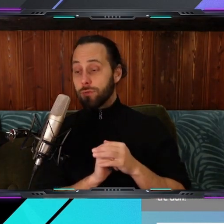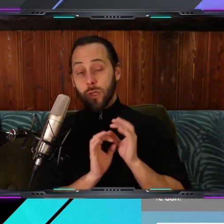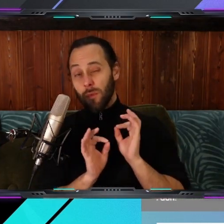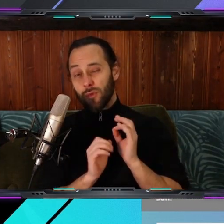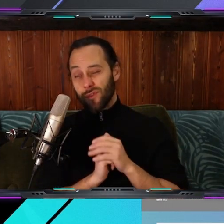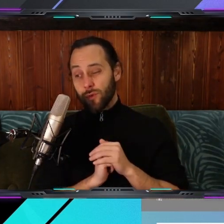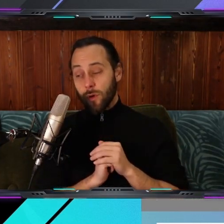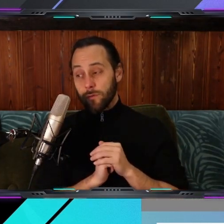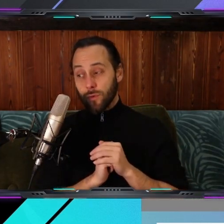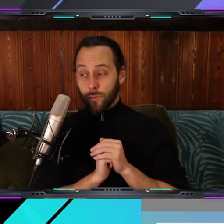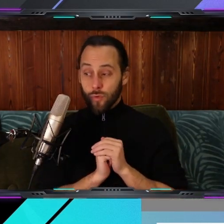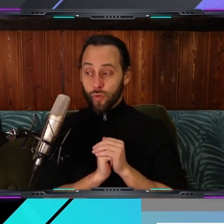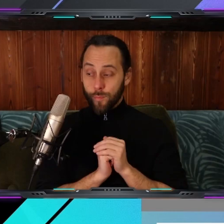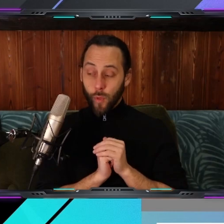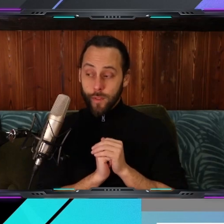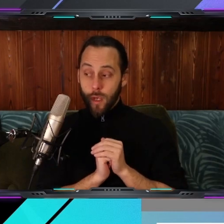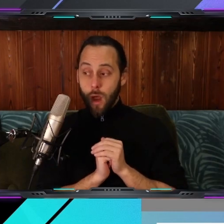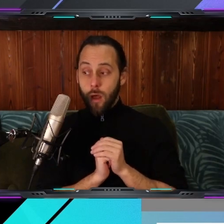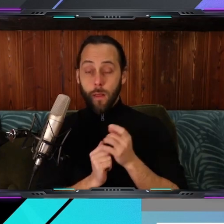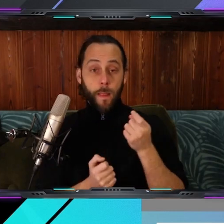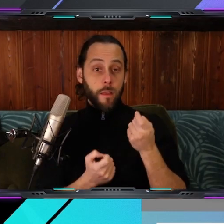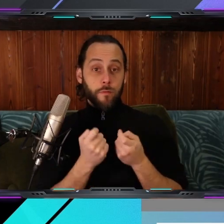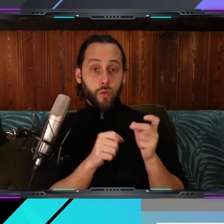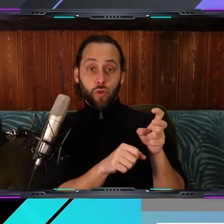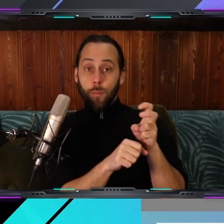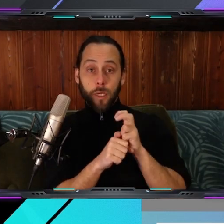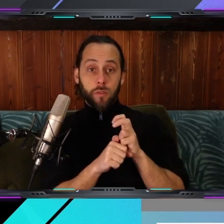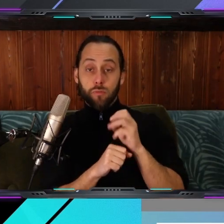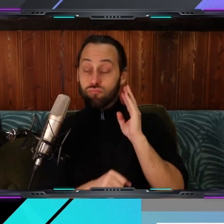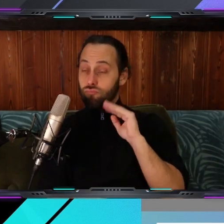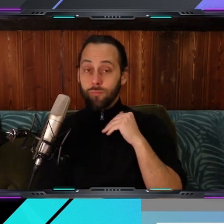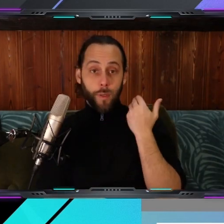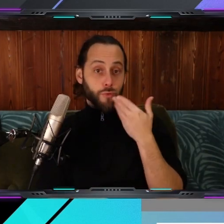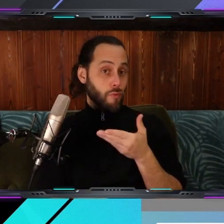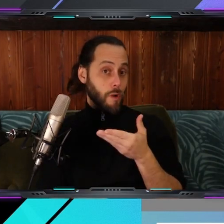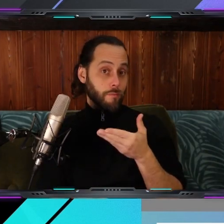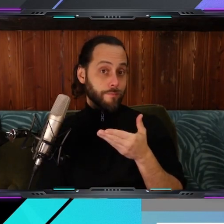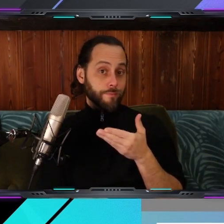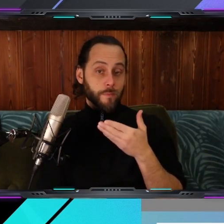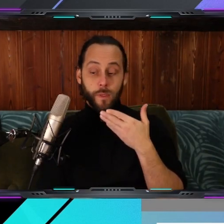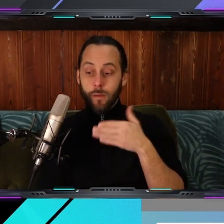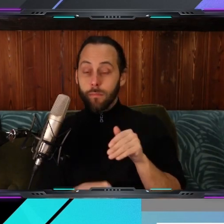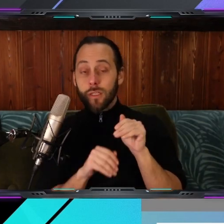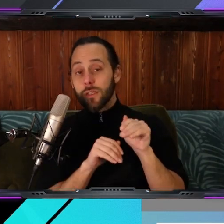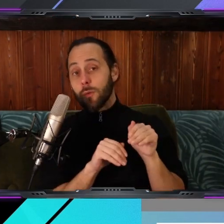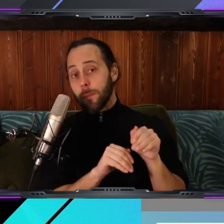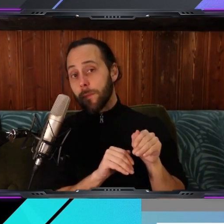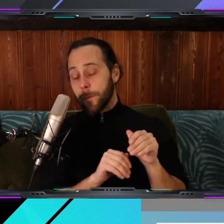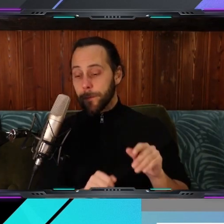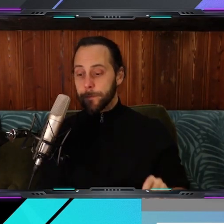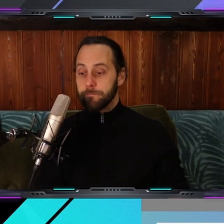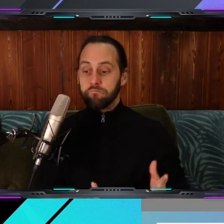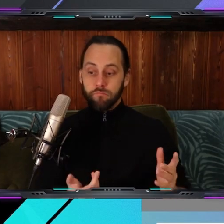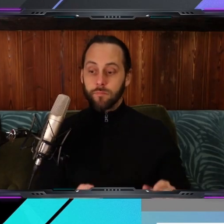Alors je faisais la même chose que toi, sauf que je pensais à voiture prête, pas besoin. Merci quand